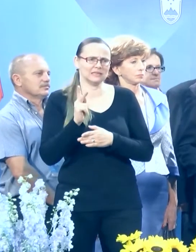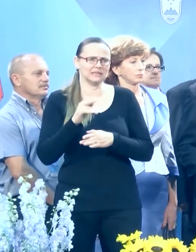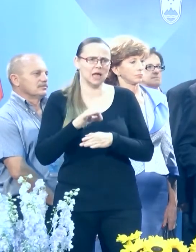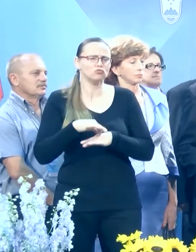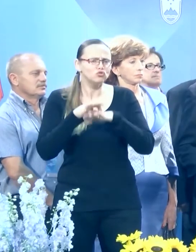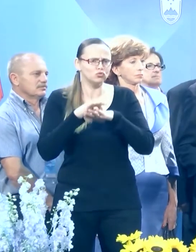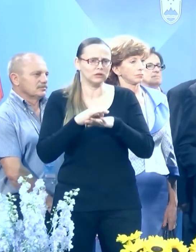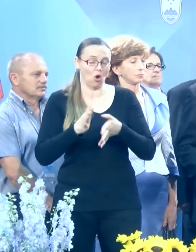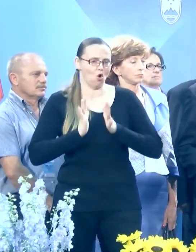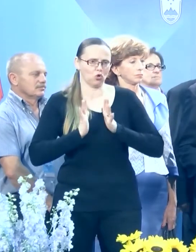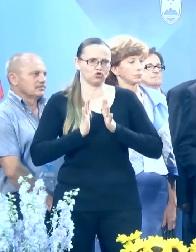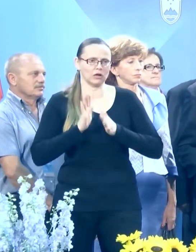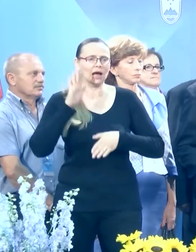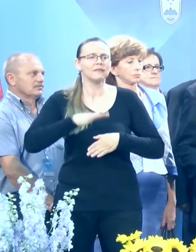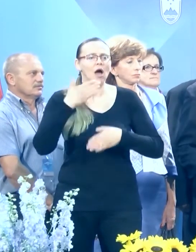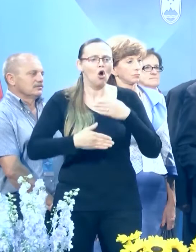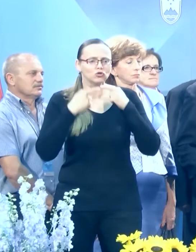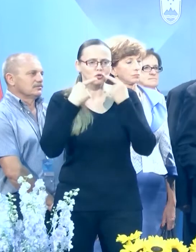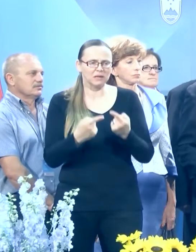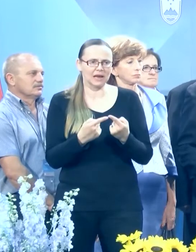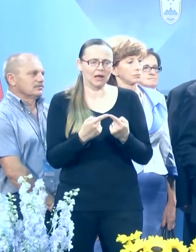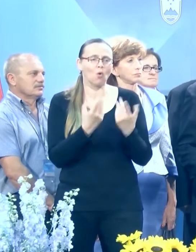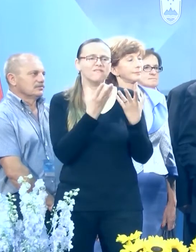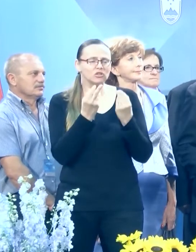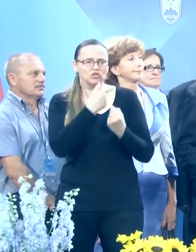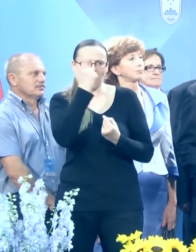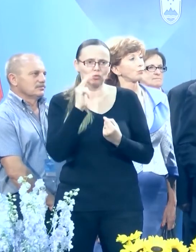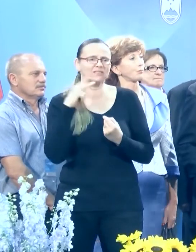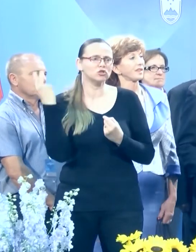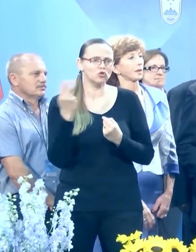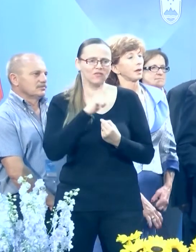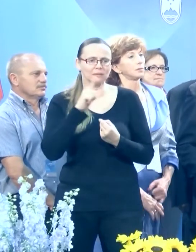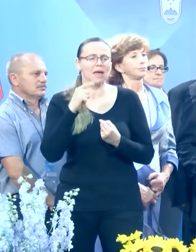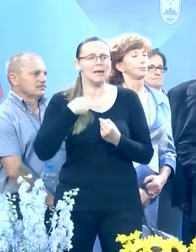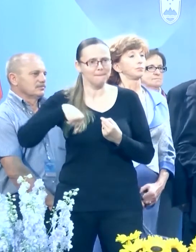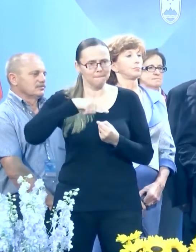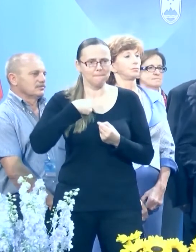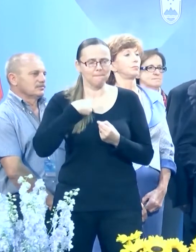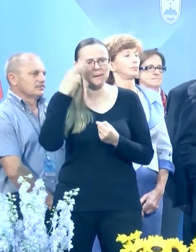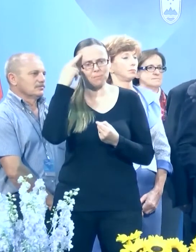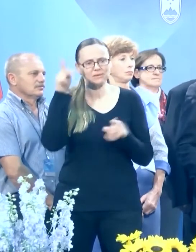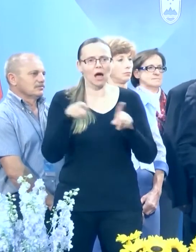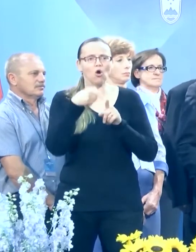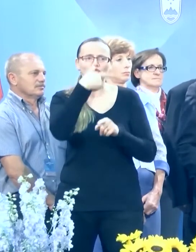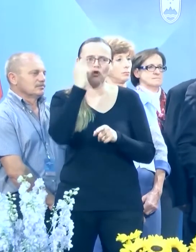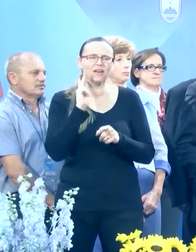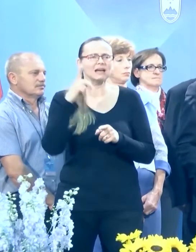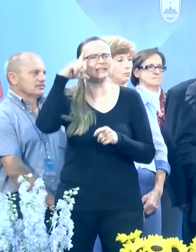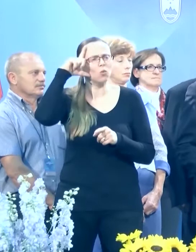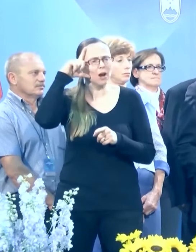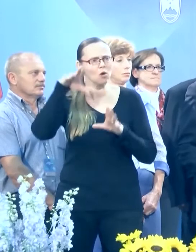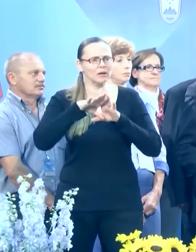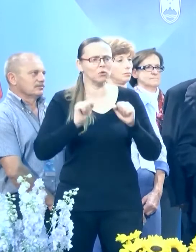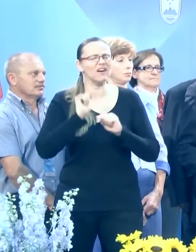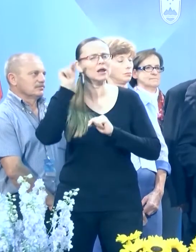ogroženega. Na koncu bi rekel samo to. Večina ljudi v Sloveniji me pozna kot človeka, ki se je v glavnem ukvarjal z